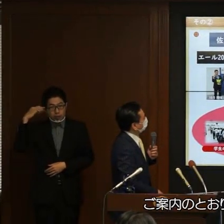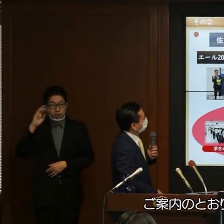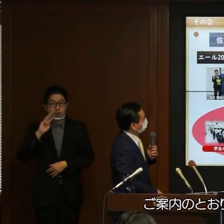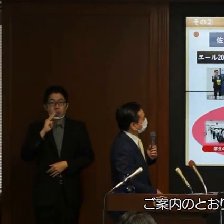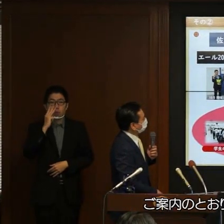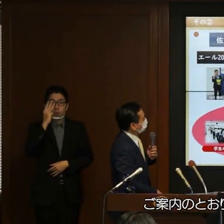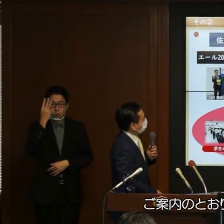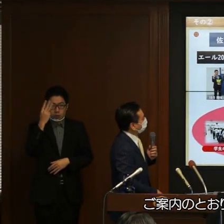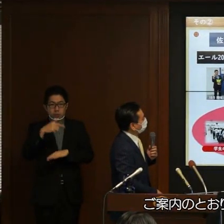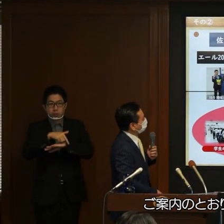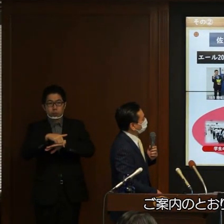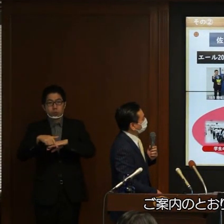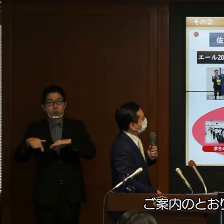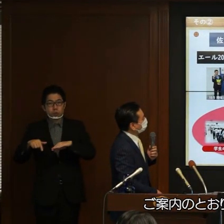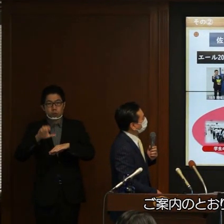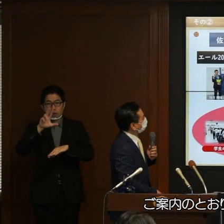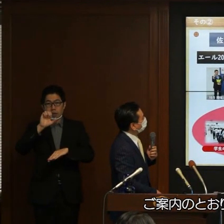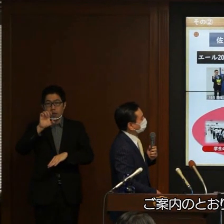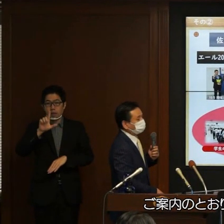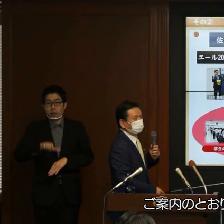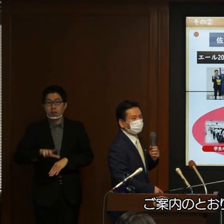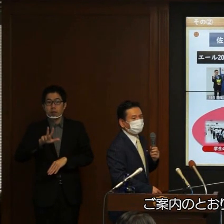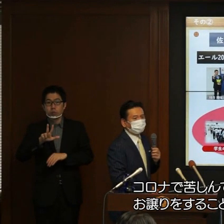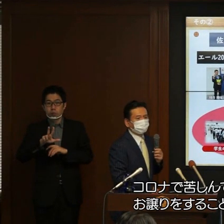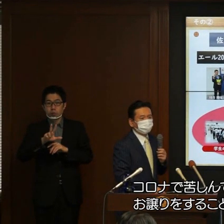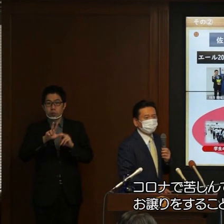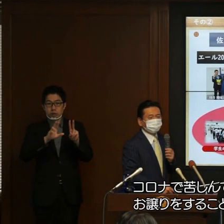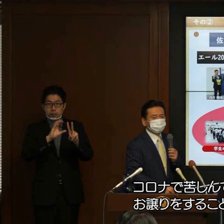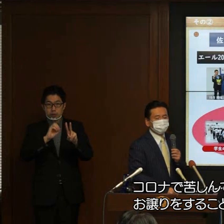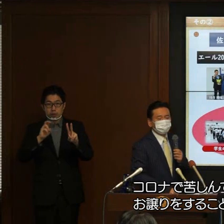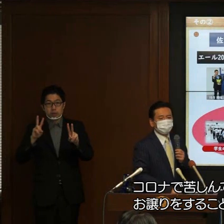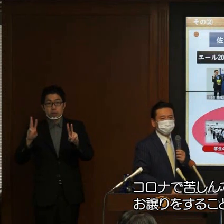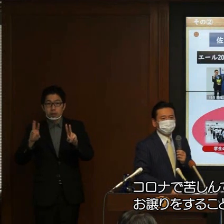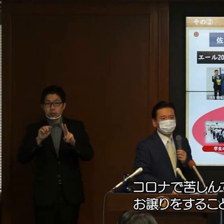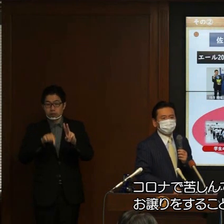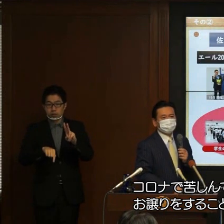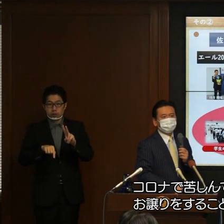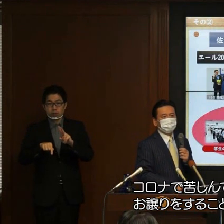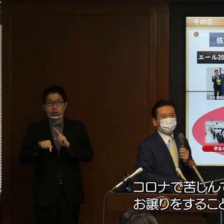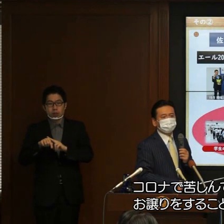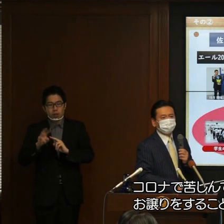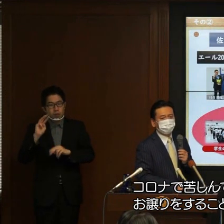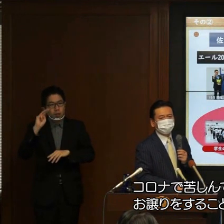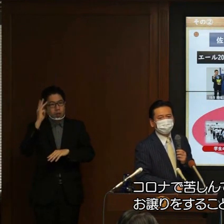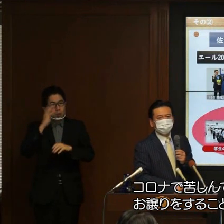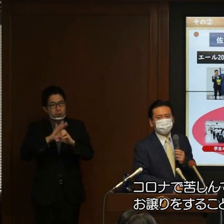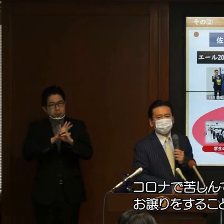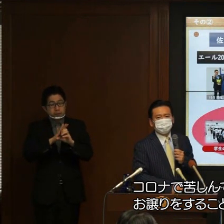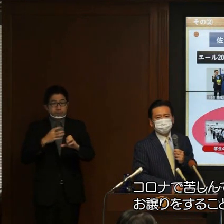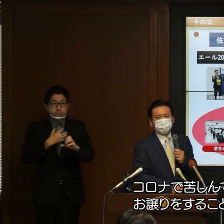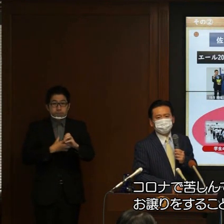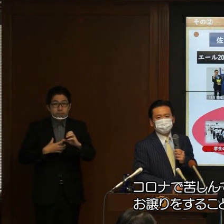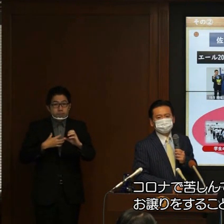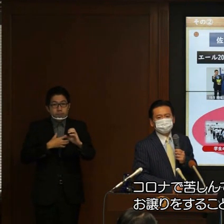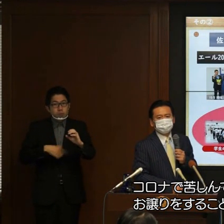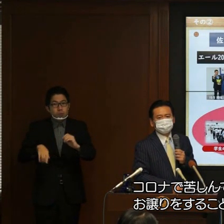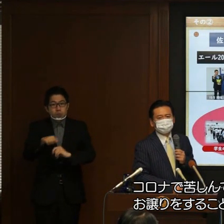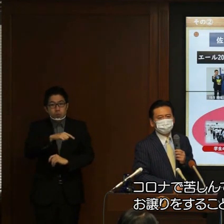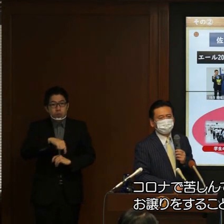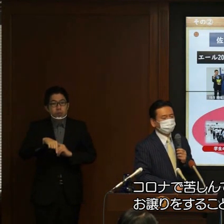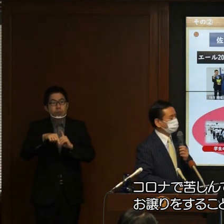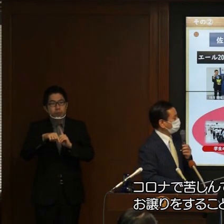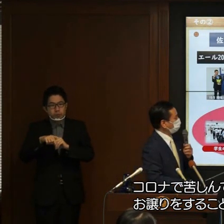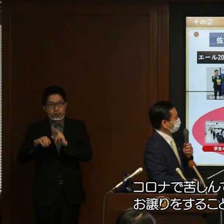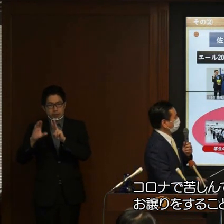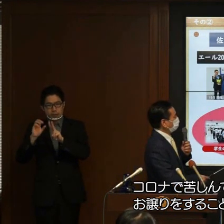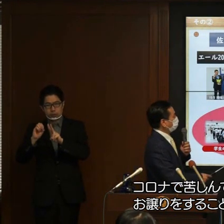が、ご案内の通り23年はコロナで苦しんでいる鹿児島さんに、お譲りをす